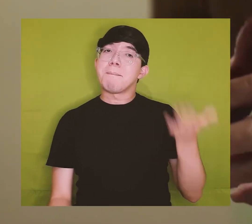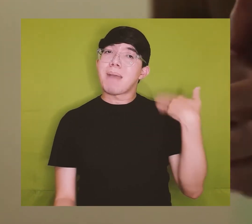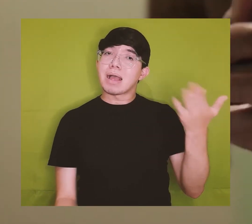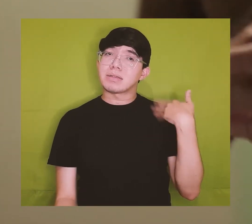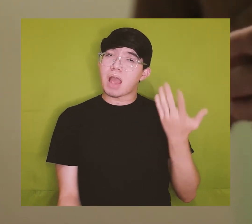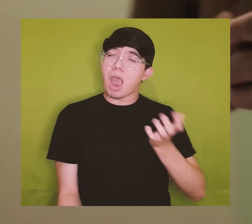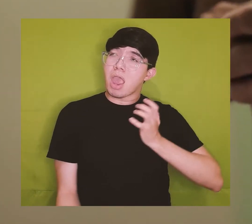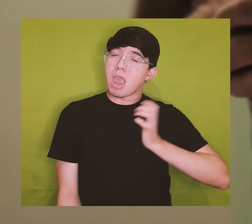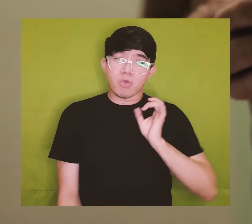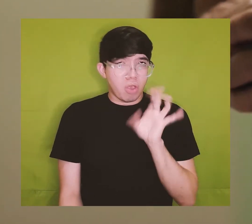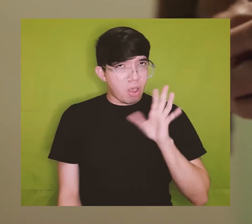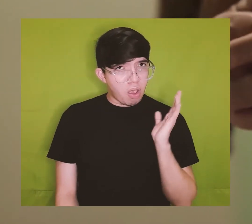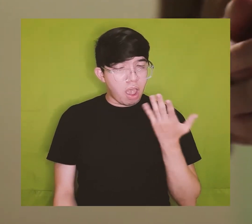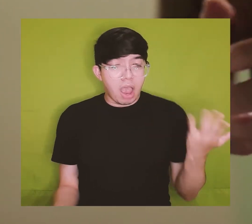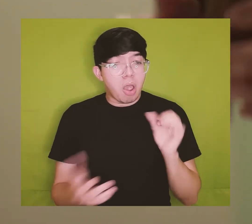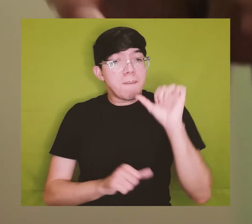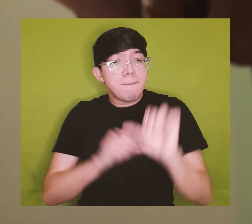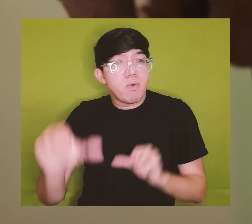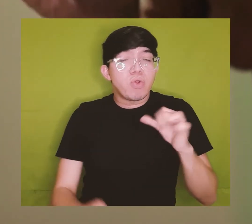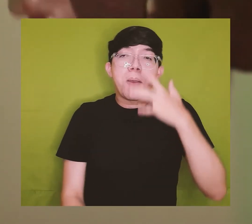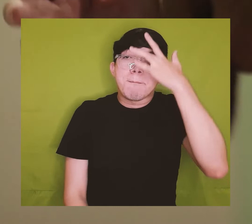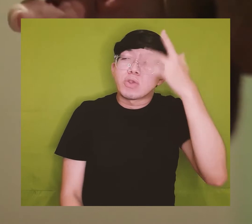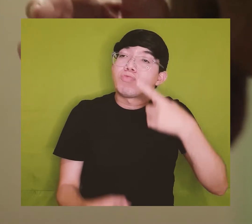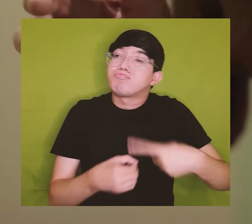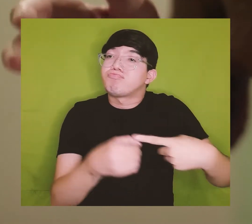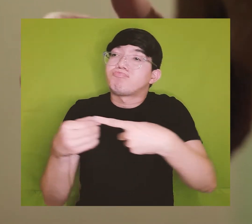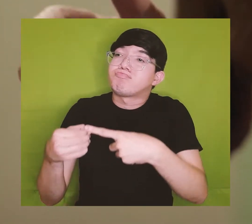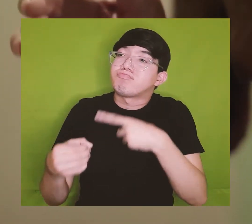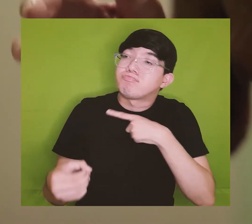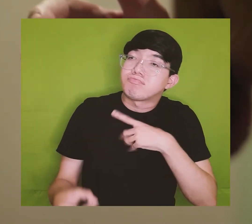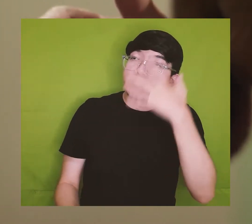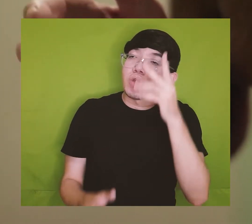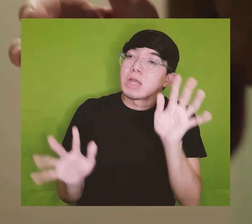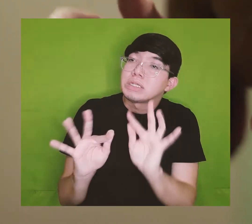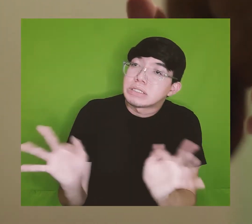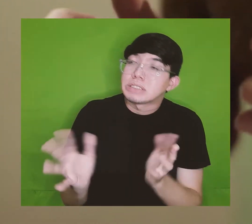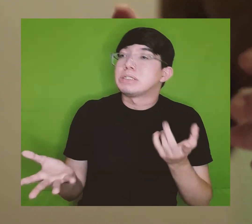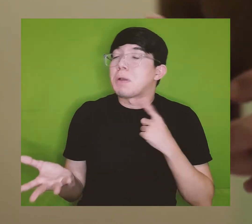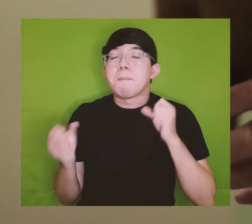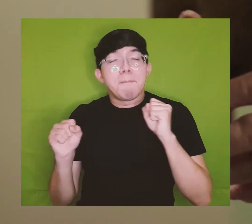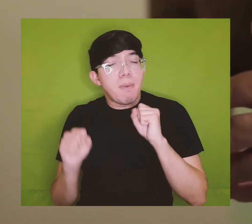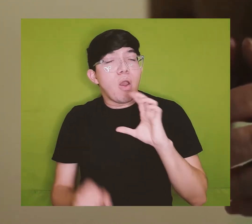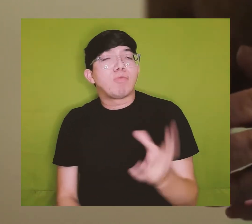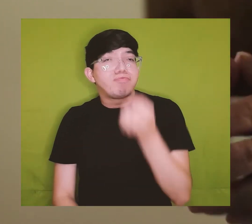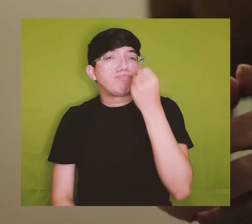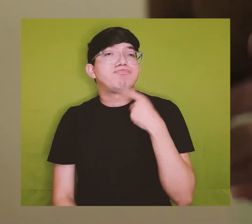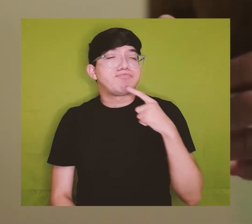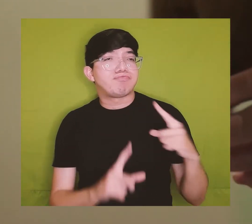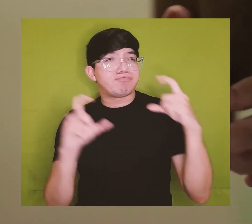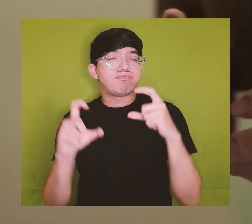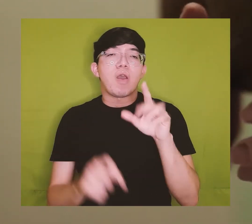seu cotidiano e, por mais que sem a pretensão de circular em festival, ou de fazer um curta, ou